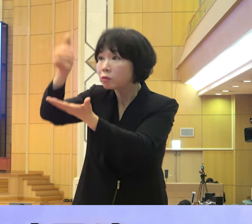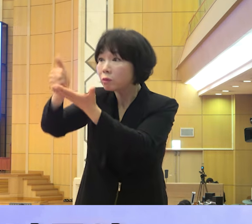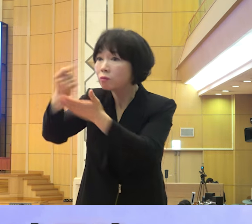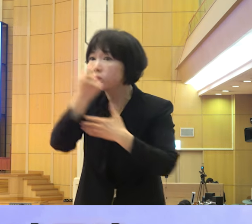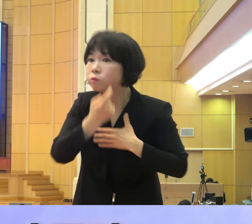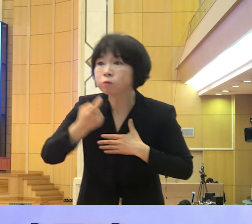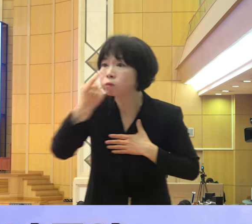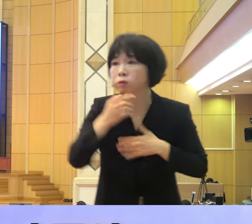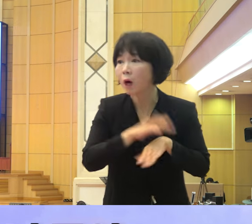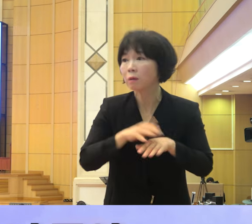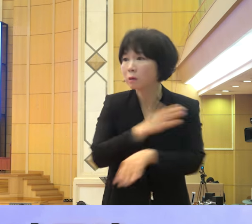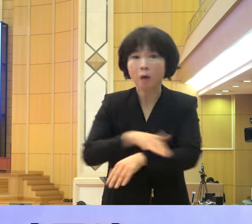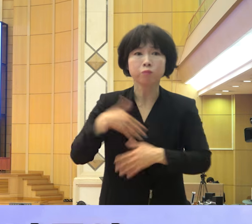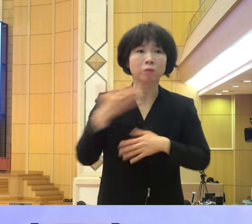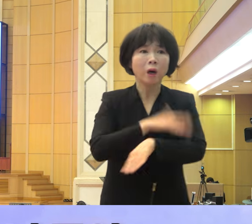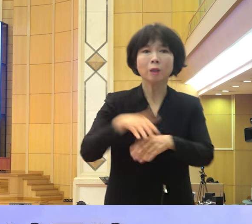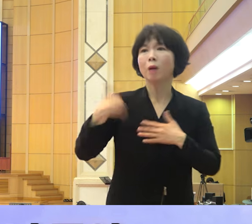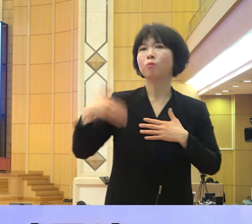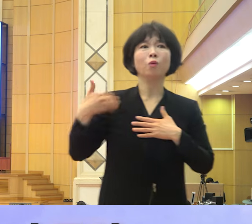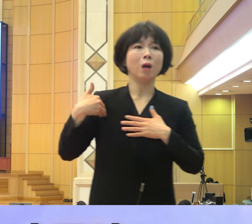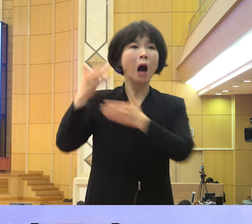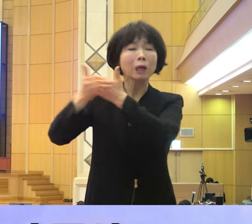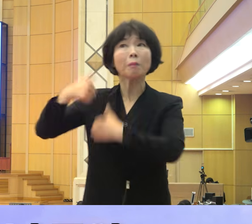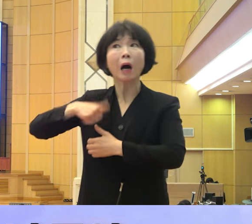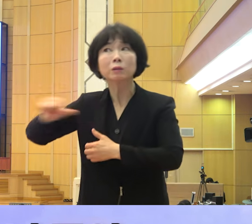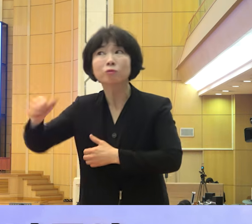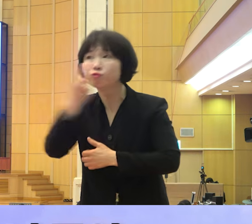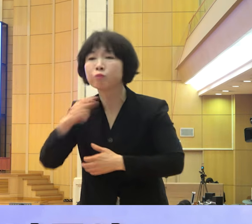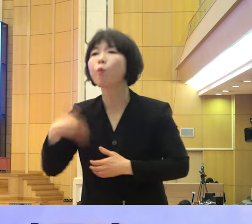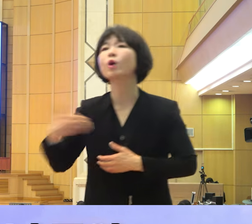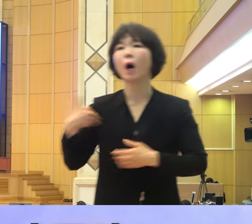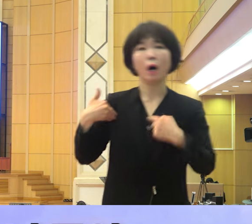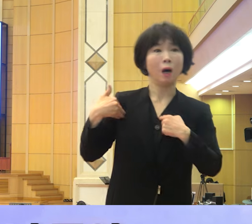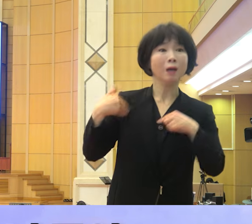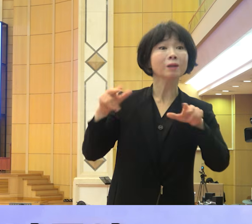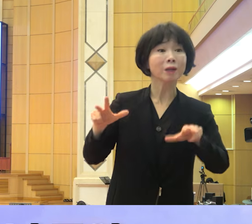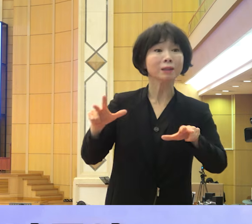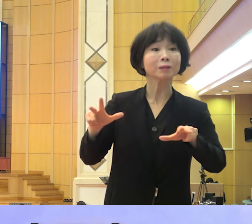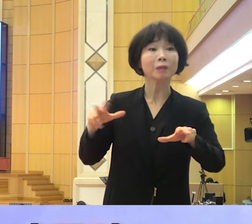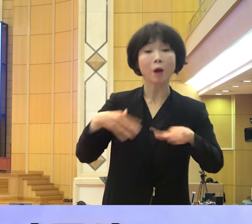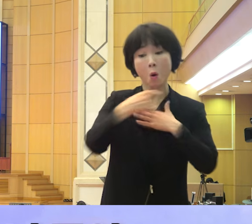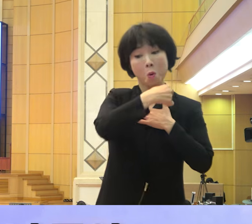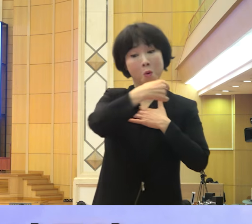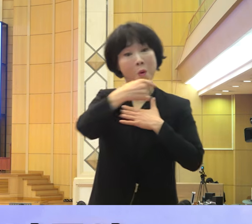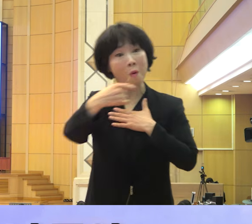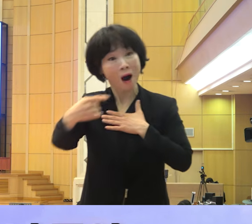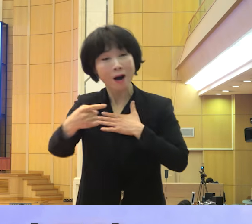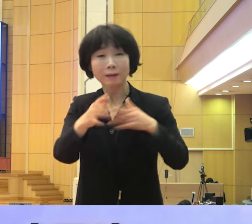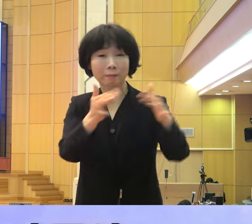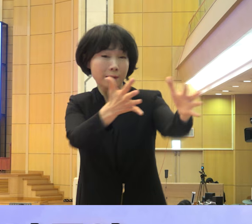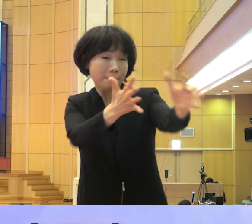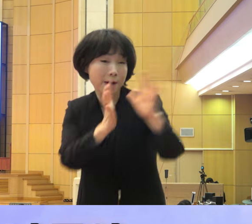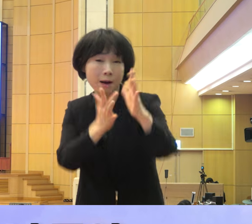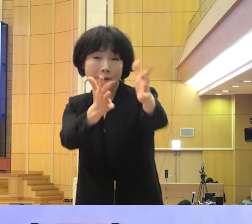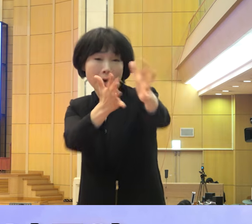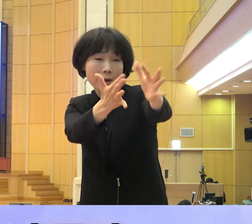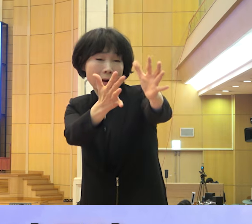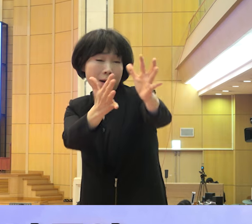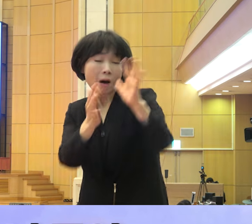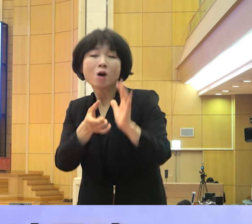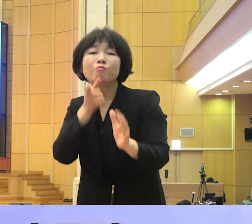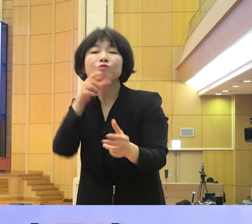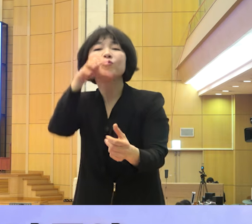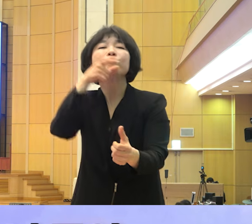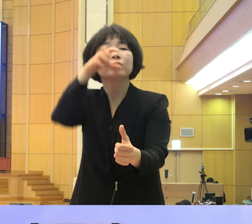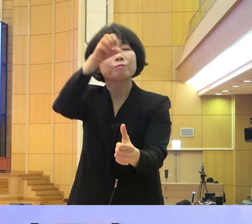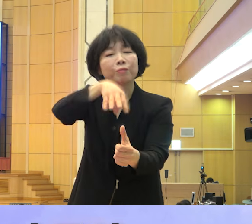하나님의 아들이라는 사실을 알지 못하였으나 내가 와서 물로 세례를